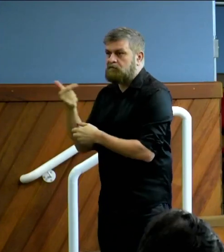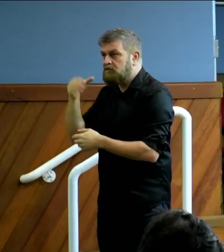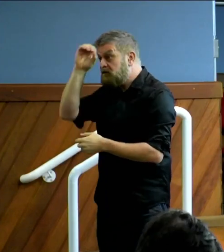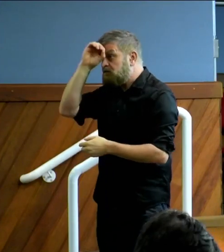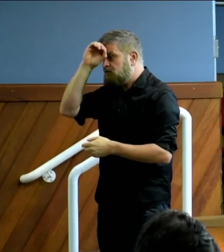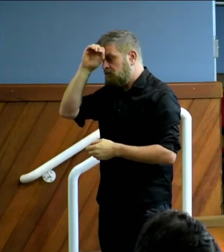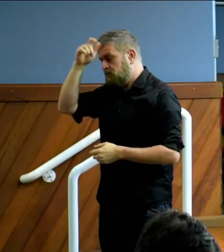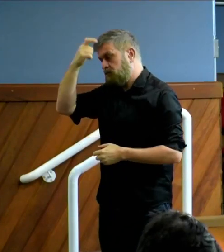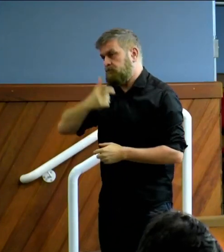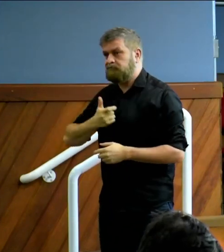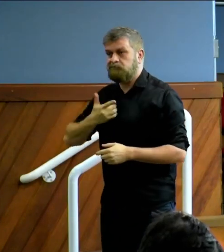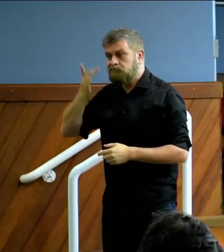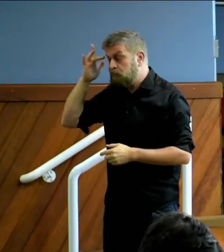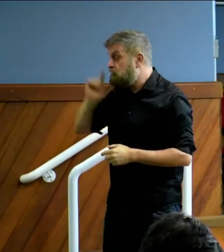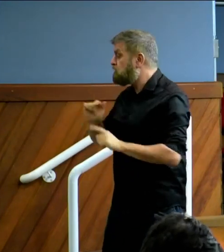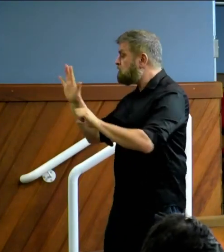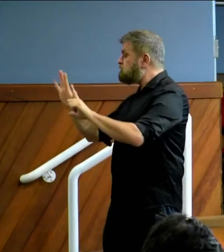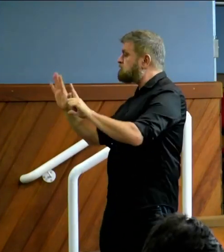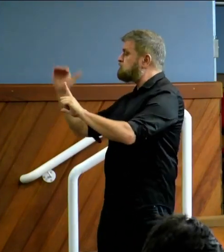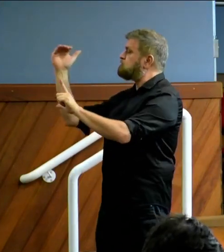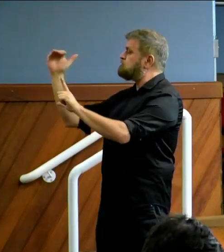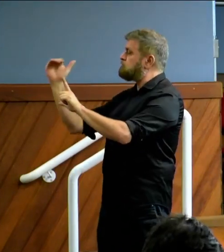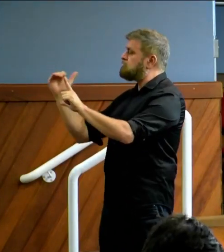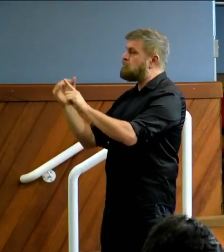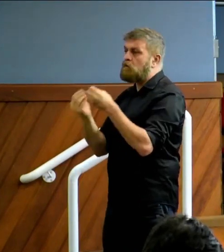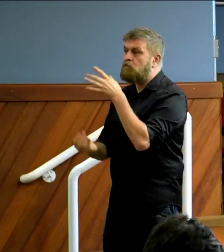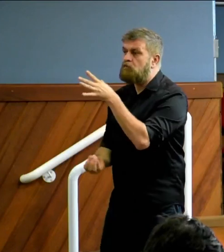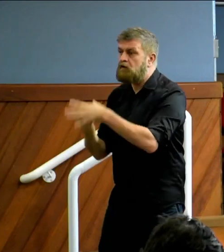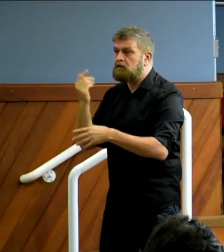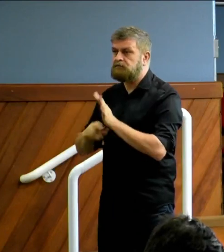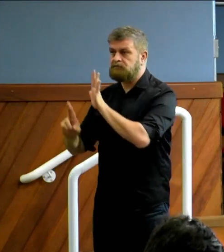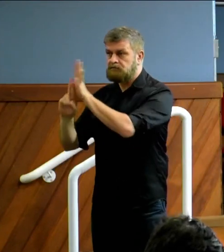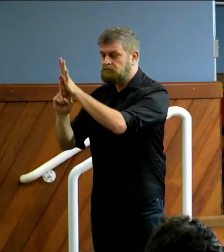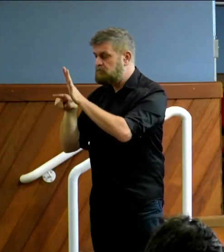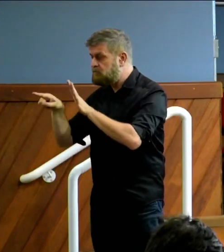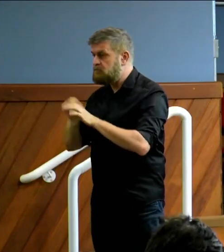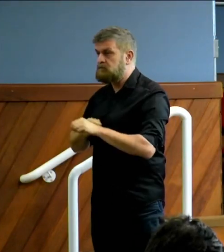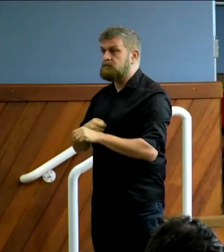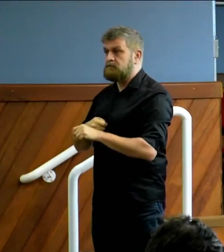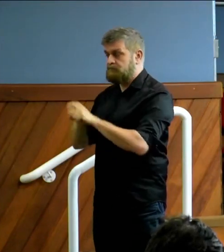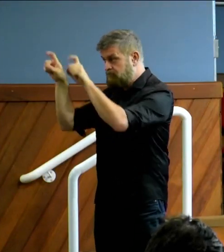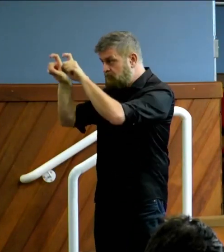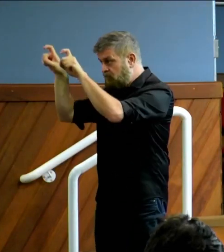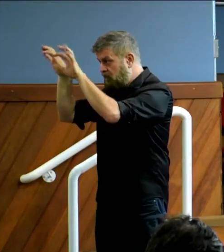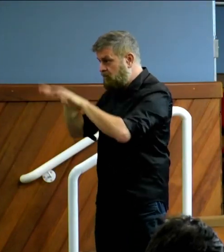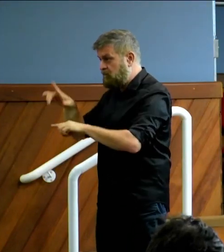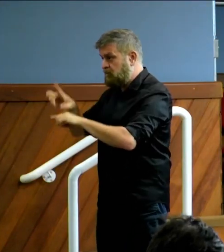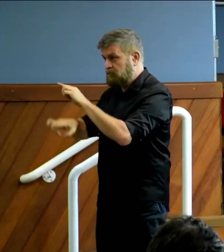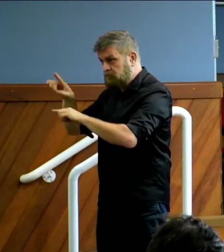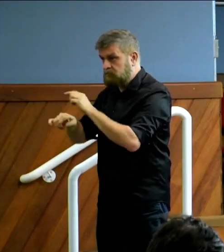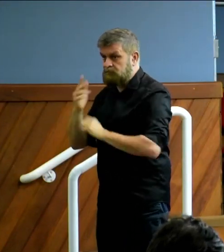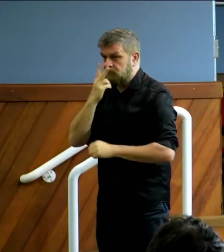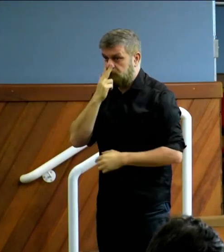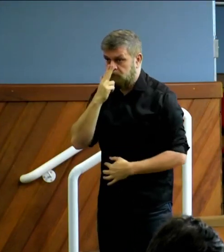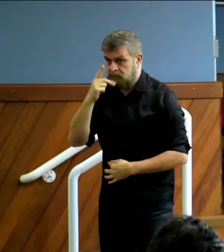Então, assim, se eu não sei o que eu tenho, como eu vou conseguir criar um representante digital daquele material? Né? É isso, parece que eu